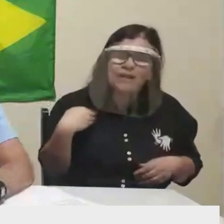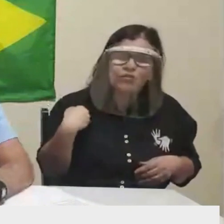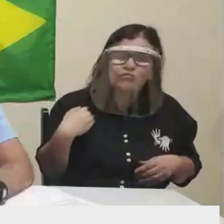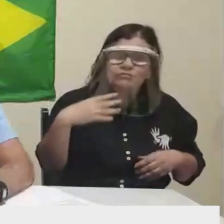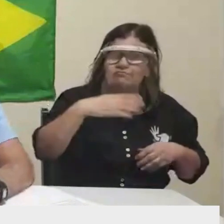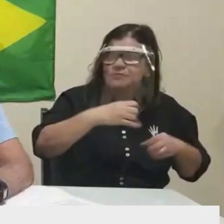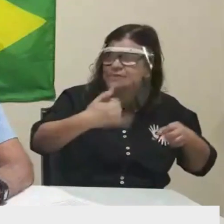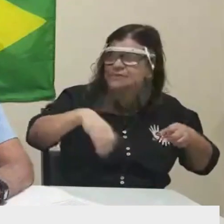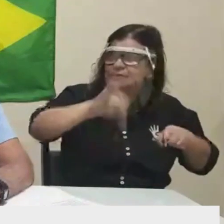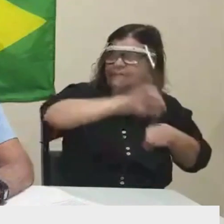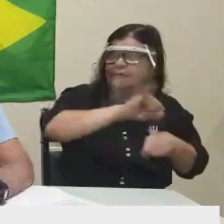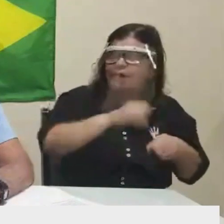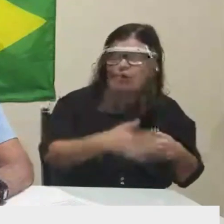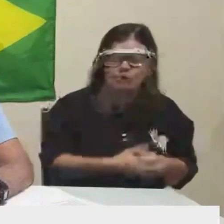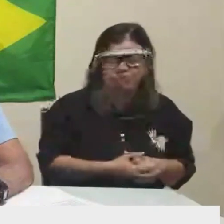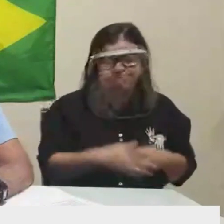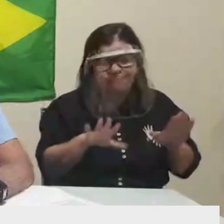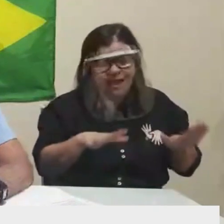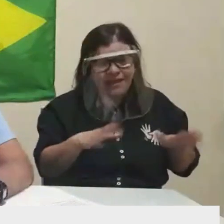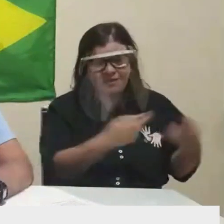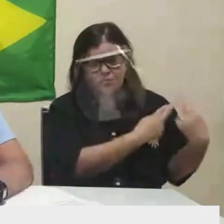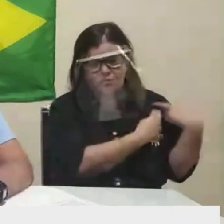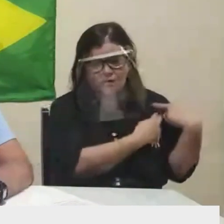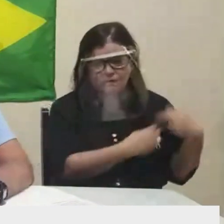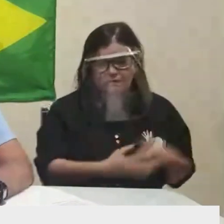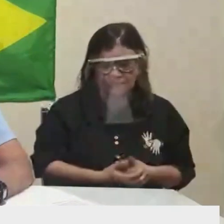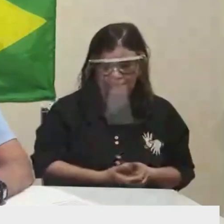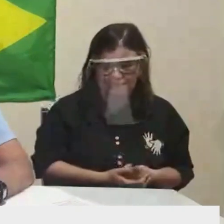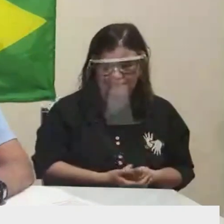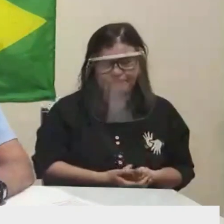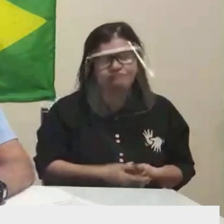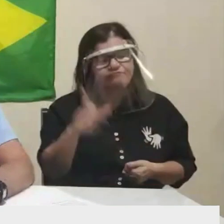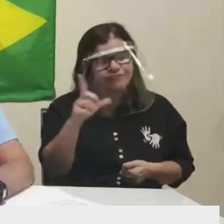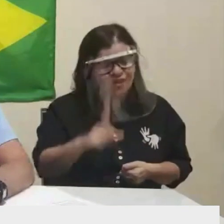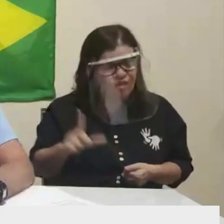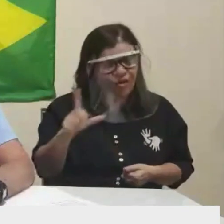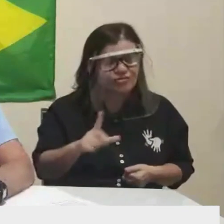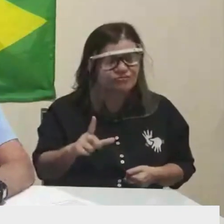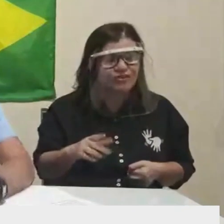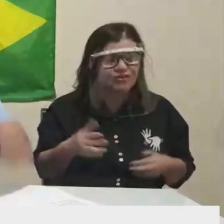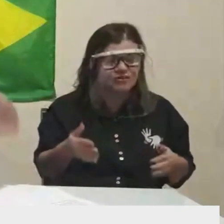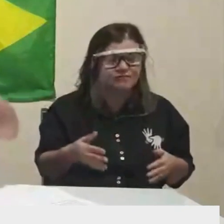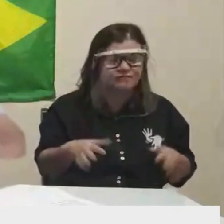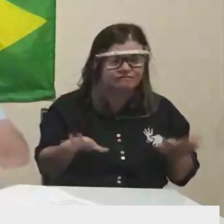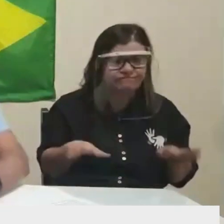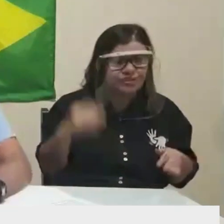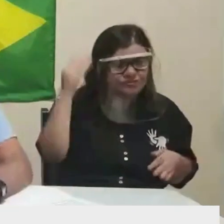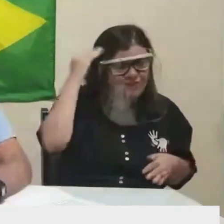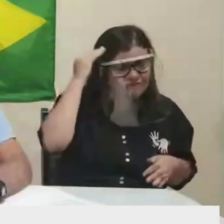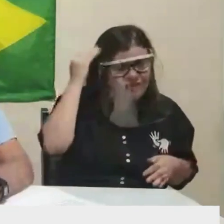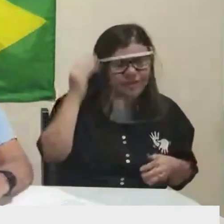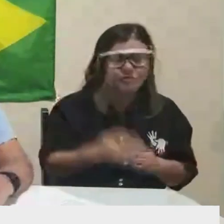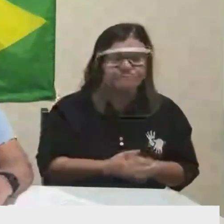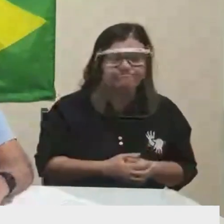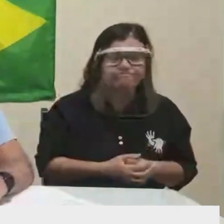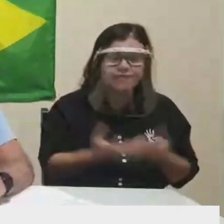E, logicamente, o nosso... A gente comemora, né? Sim, comemora, a gente fica feliz aí. Espero que caia na próxima vez, espero,